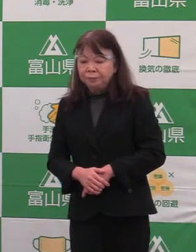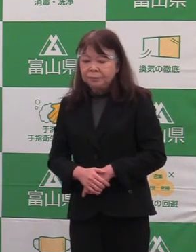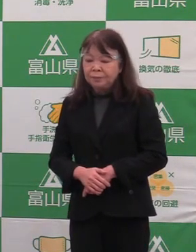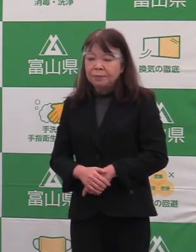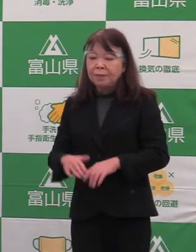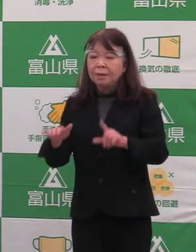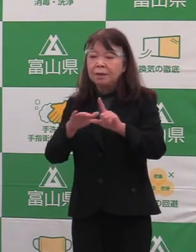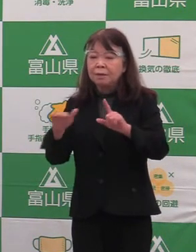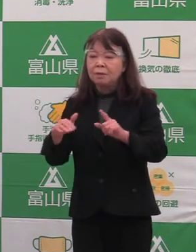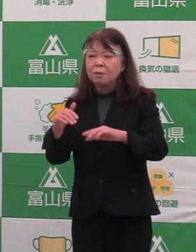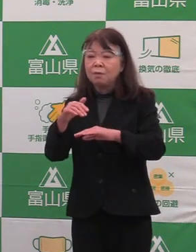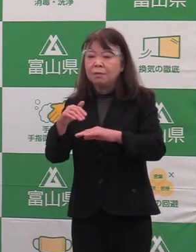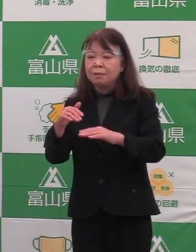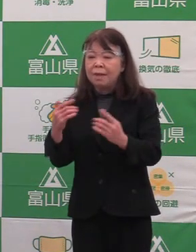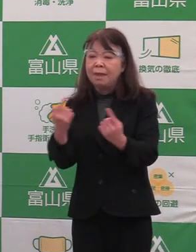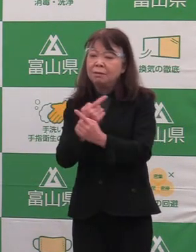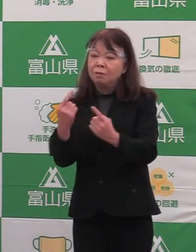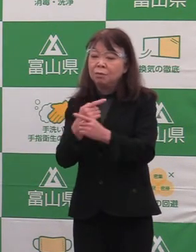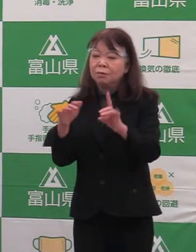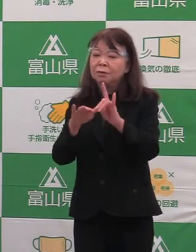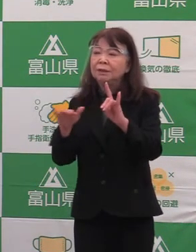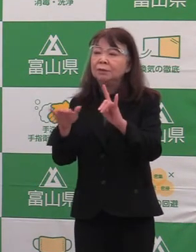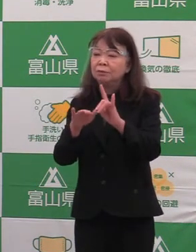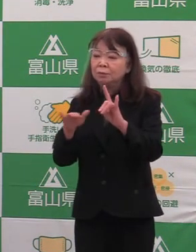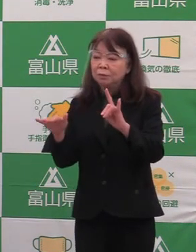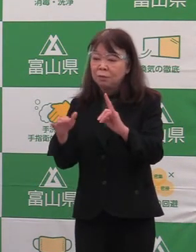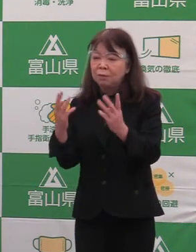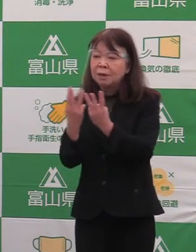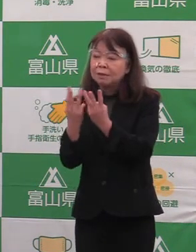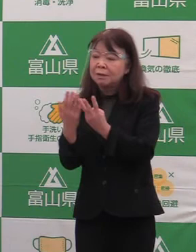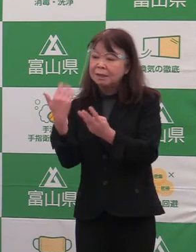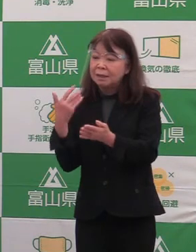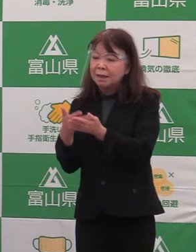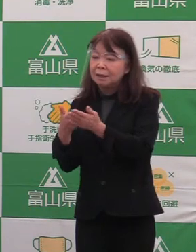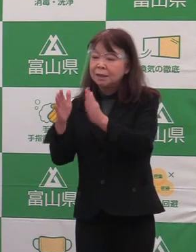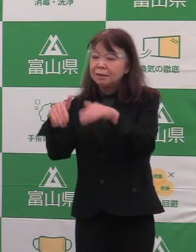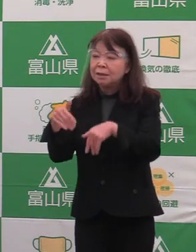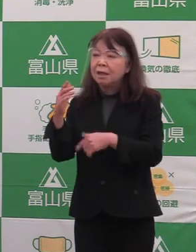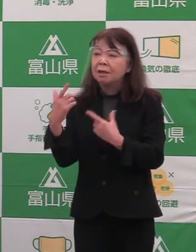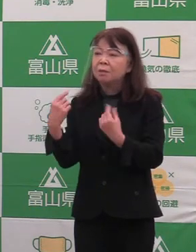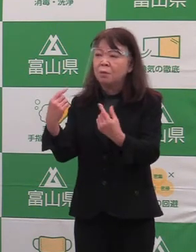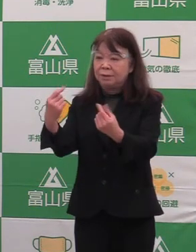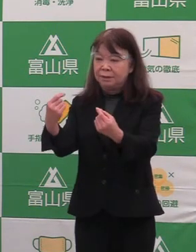の基準は先ほど申し上げたような数字で判断をしていきます。で、